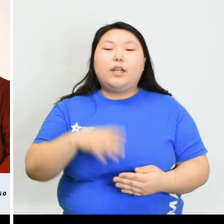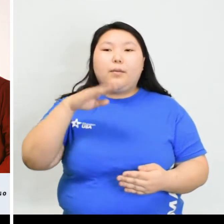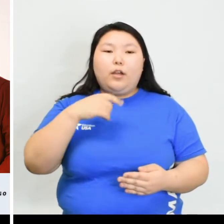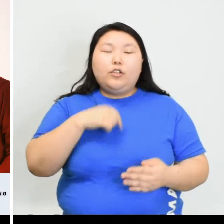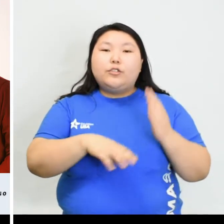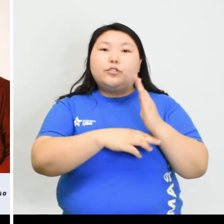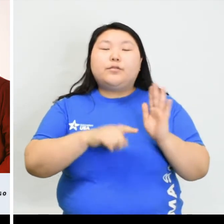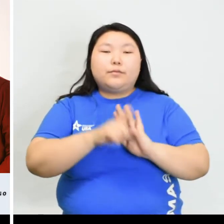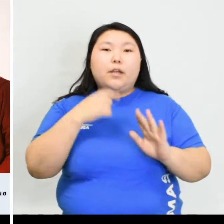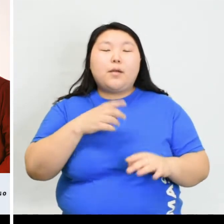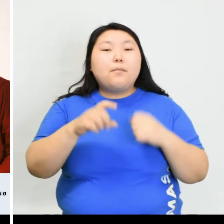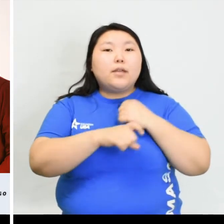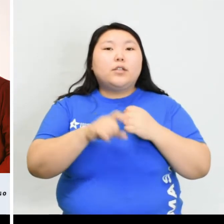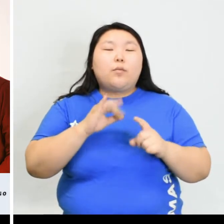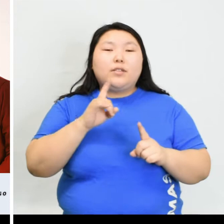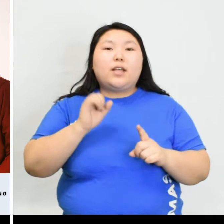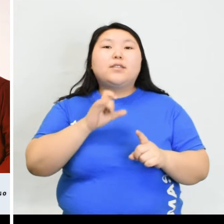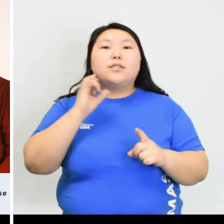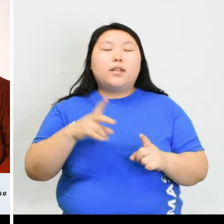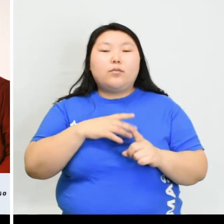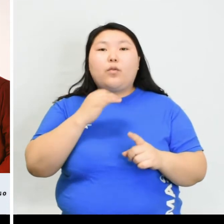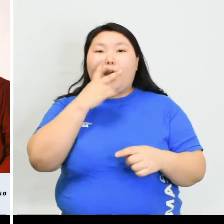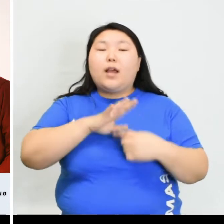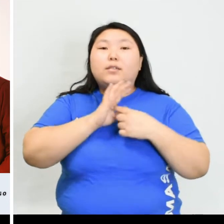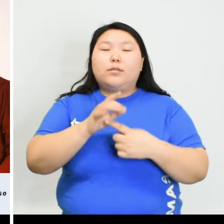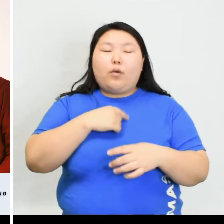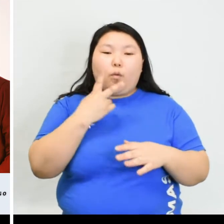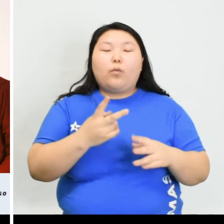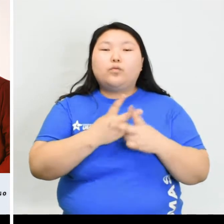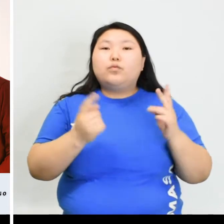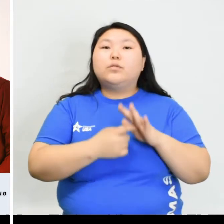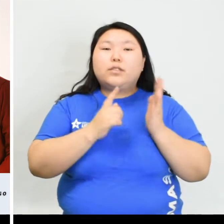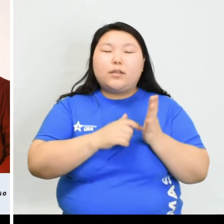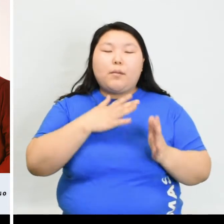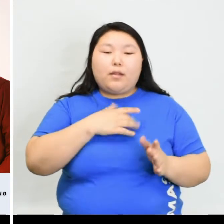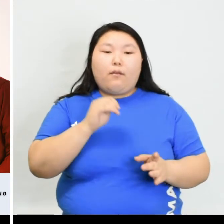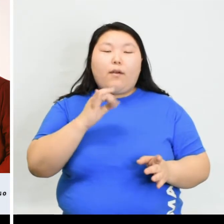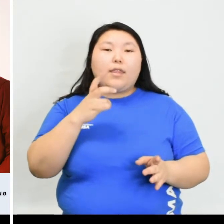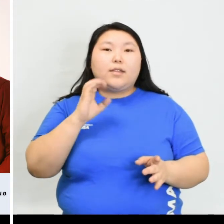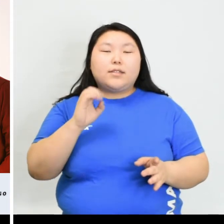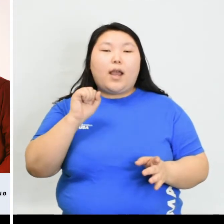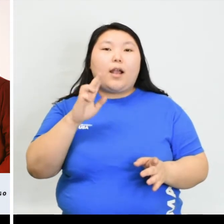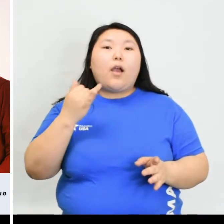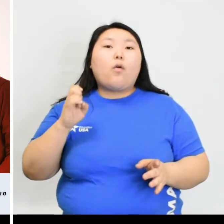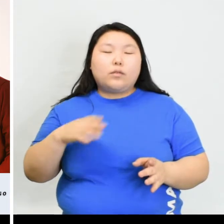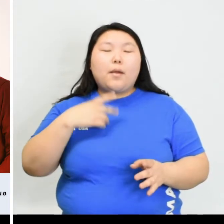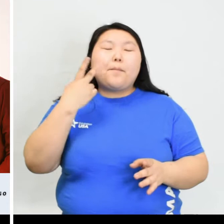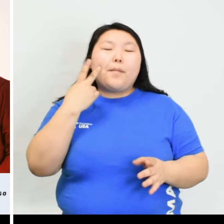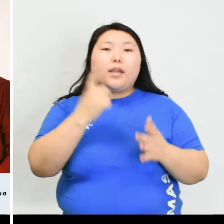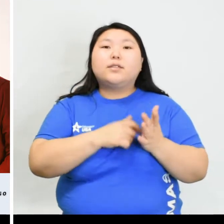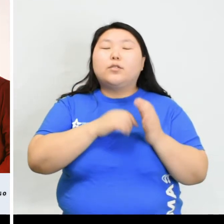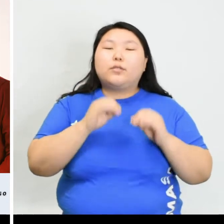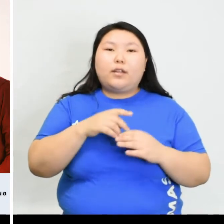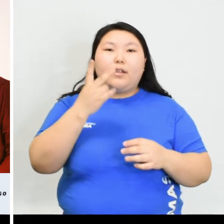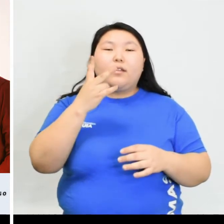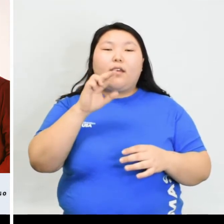биш мэрэгжил бол одоо зах зээлийн юу харагдаж байна? Тэрэн дээр л өмсөх хэрэгтэй л да. Одоо манайх чинь finance accounting бол байнга хэрэгтэй бол.